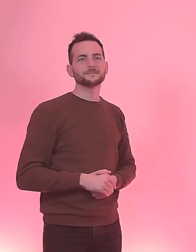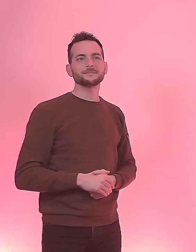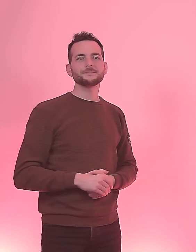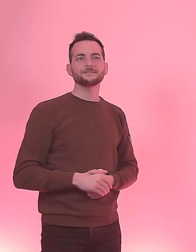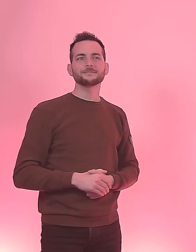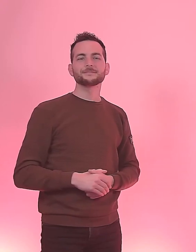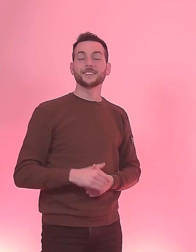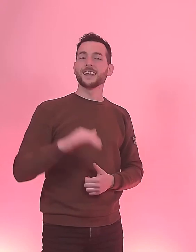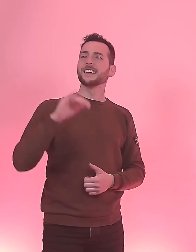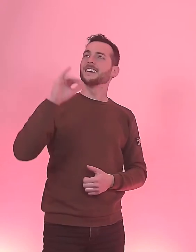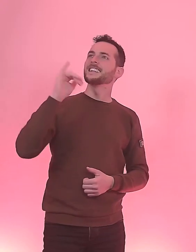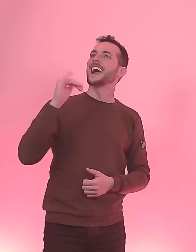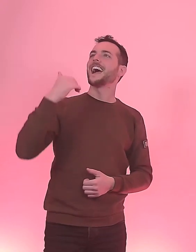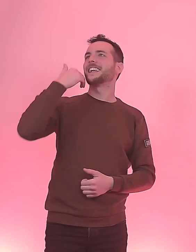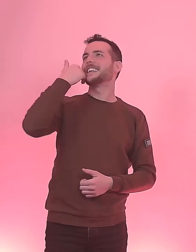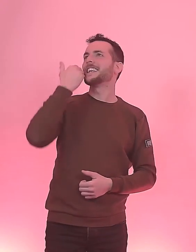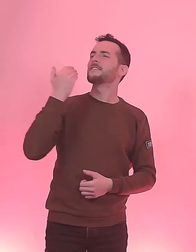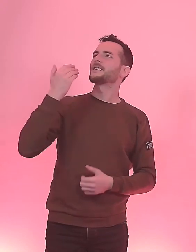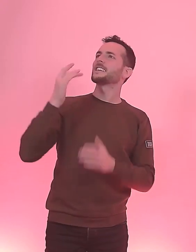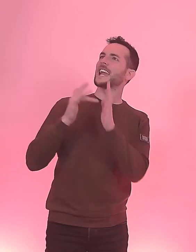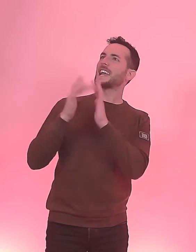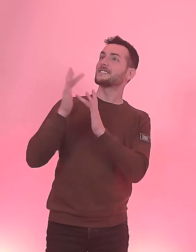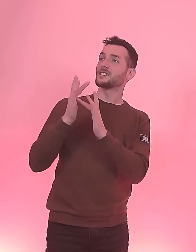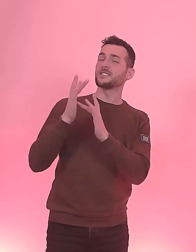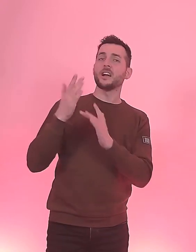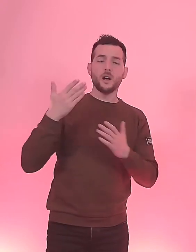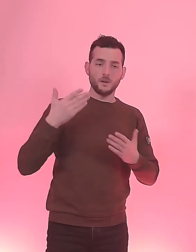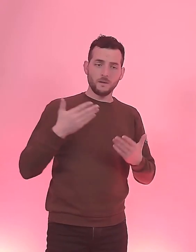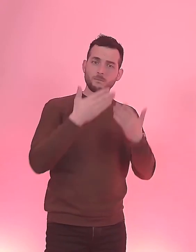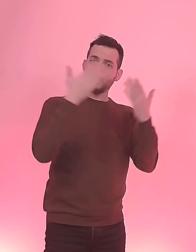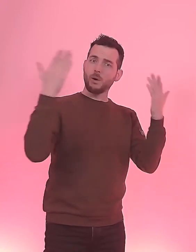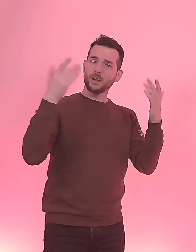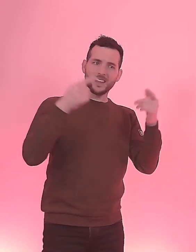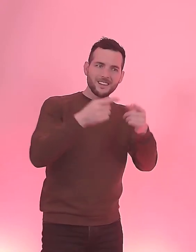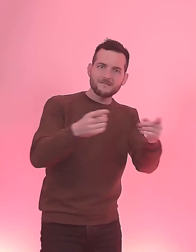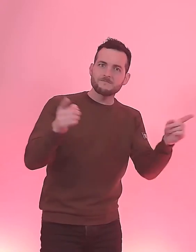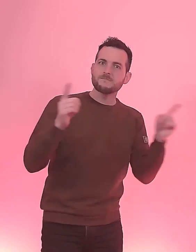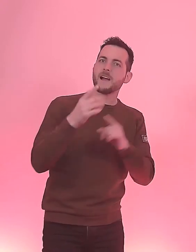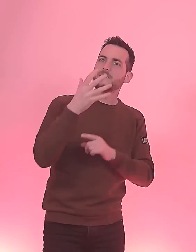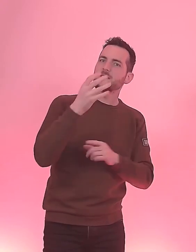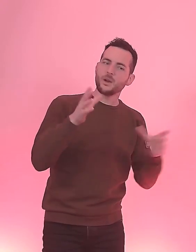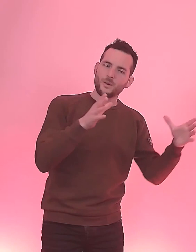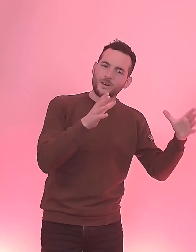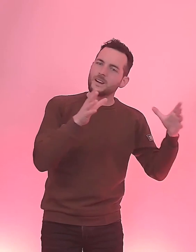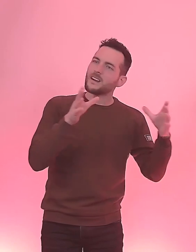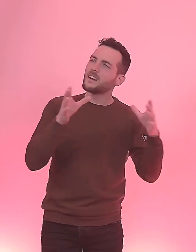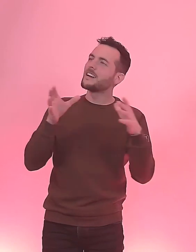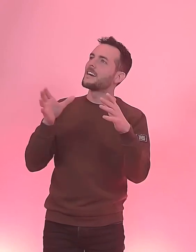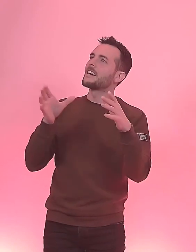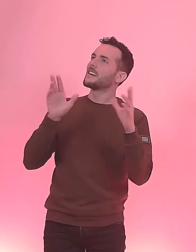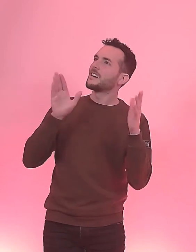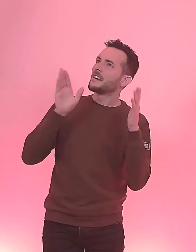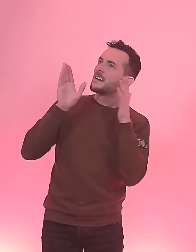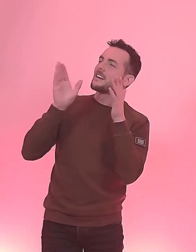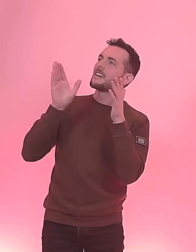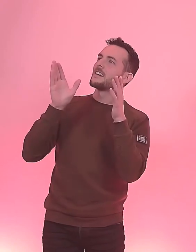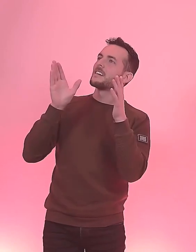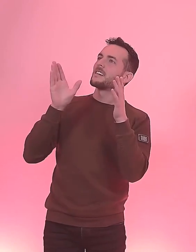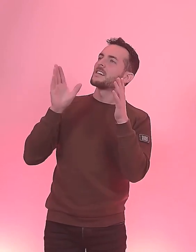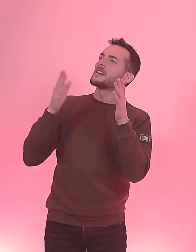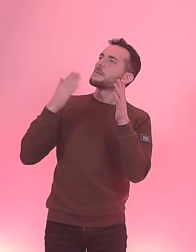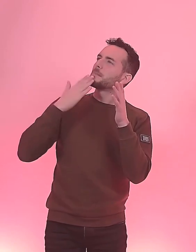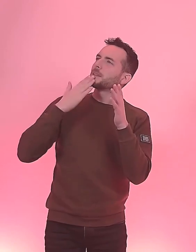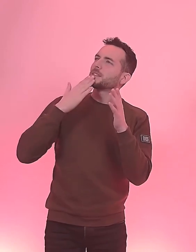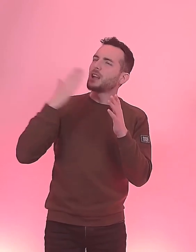ja lieve jezus vanmorgen willen we bij u komen en ik wil u in het bijzonder dank